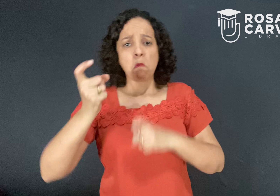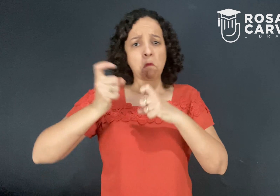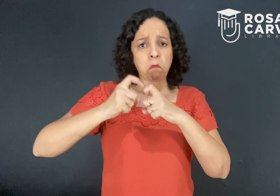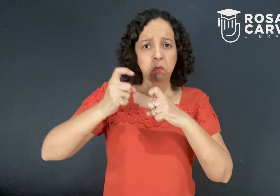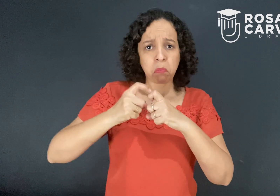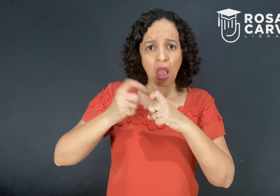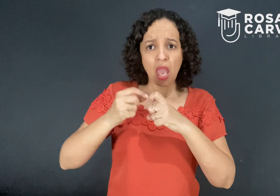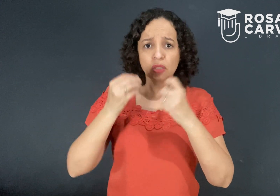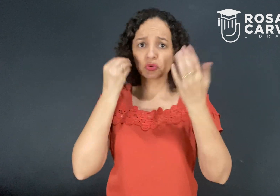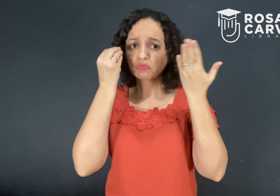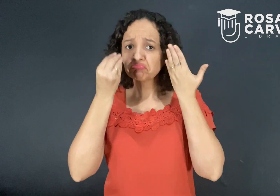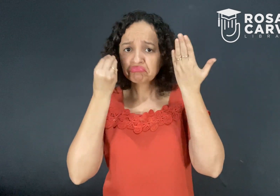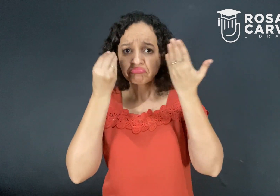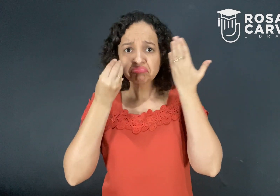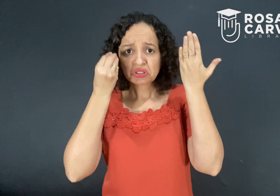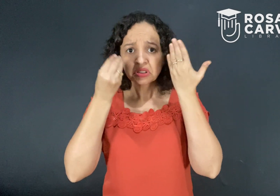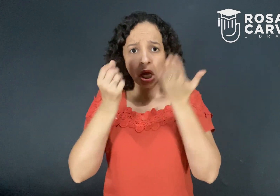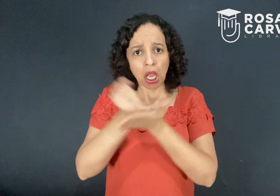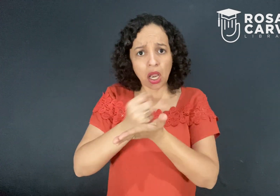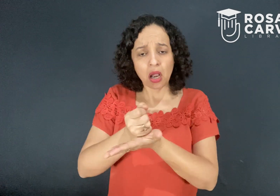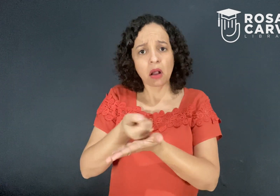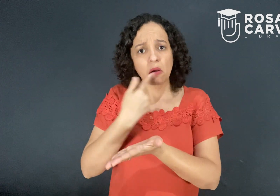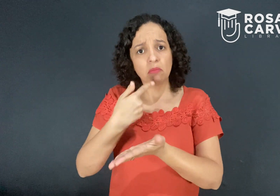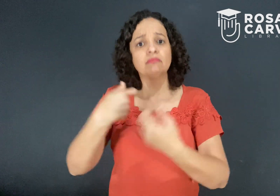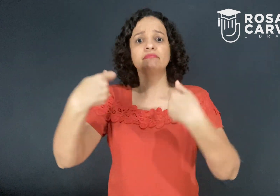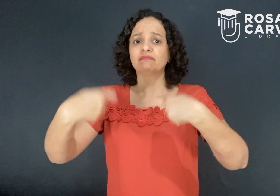o psiquiatra, para me ajudar com a medicação.